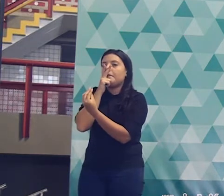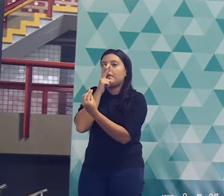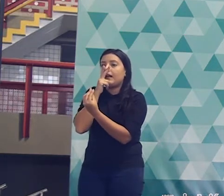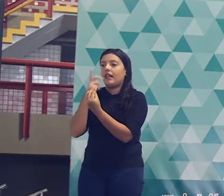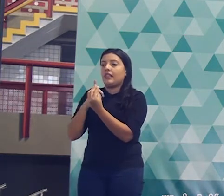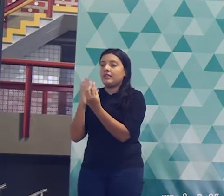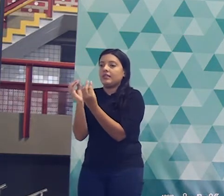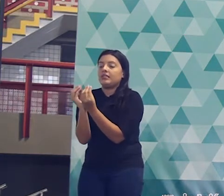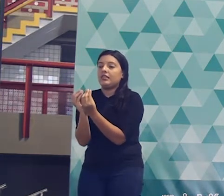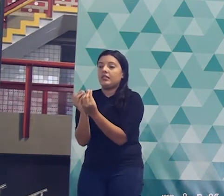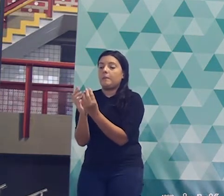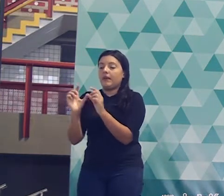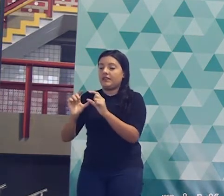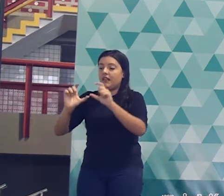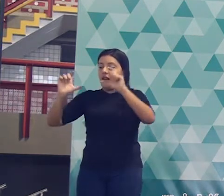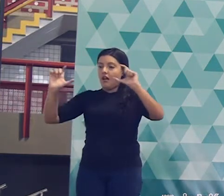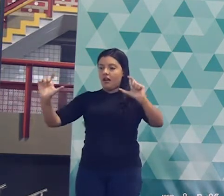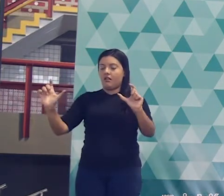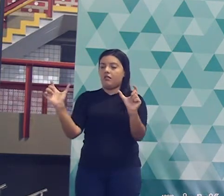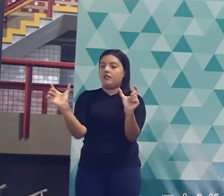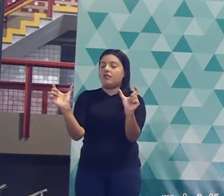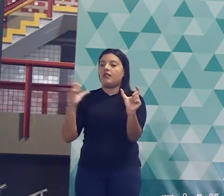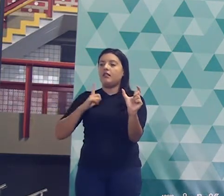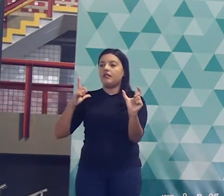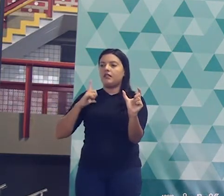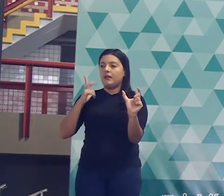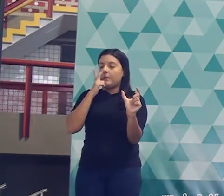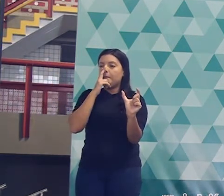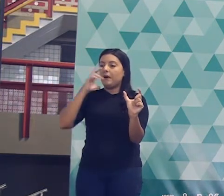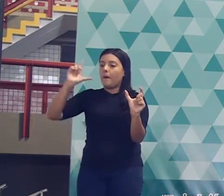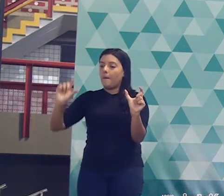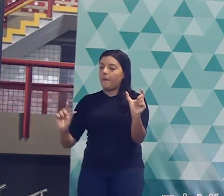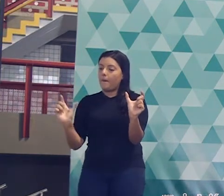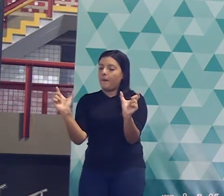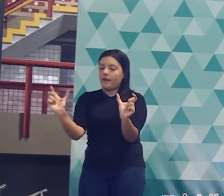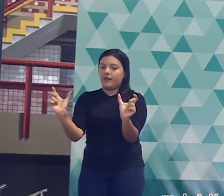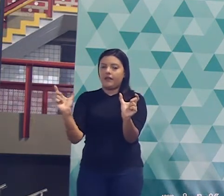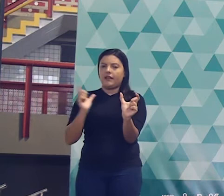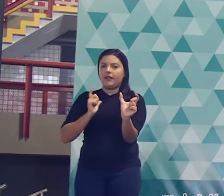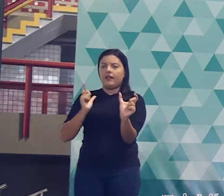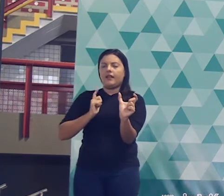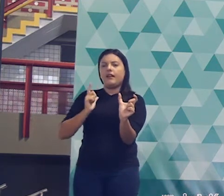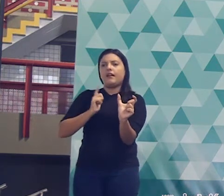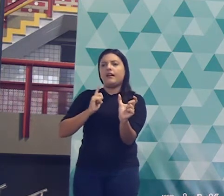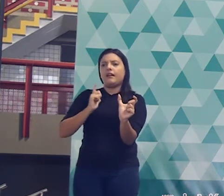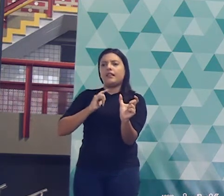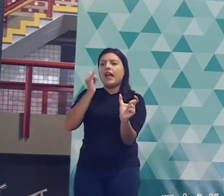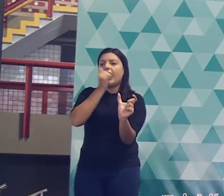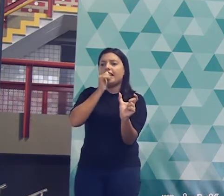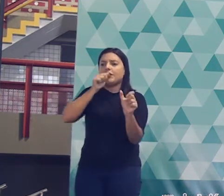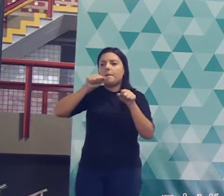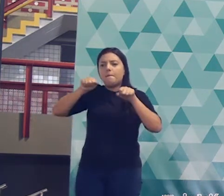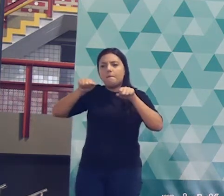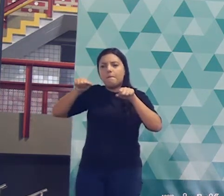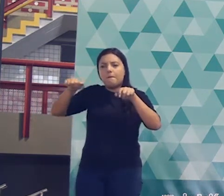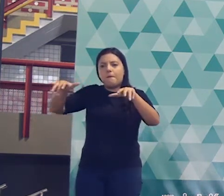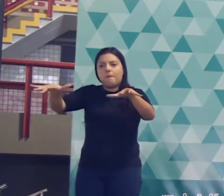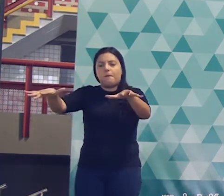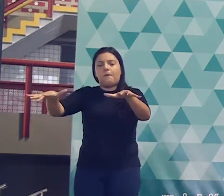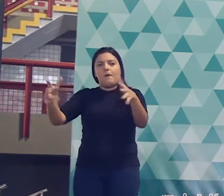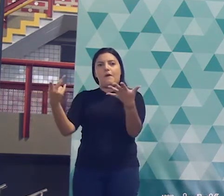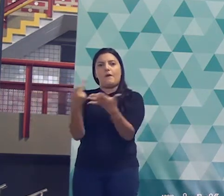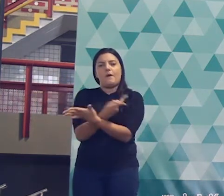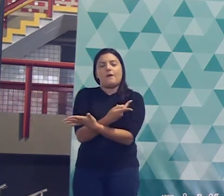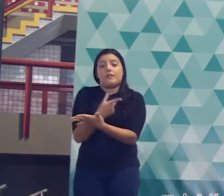a dois menores. Quando ele dá origem a esses dois núcleos menores, ele vai liberar uma grande quantidade de energia. Aí essa grande quantidade de